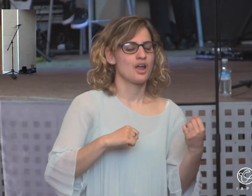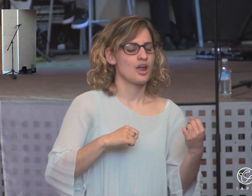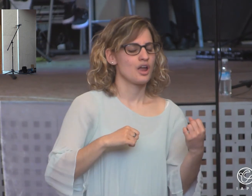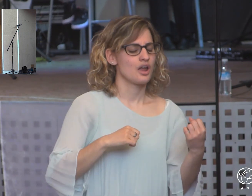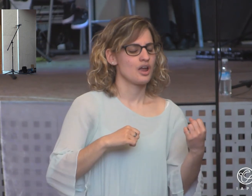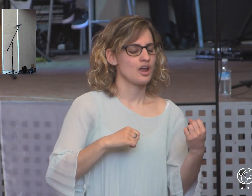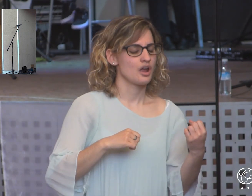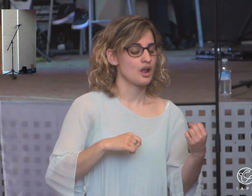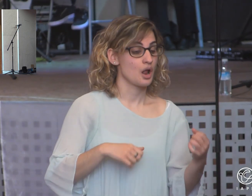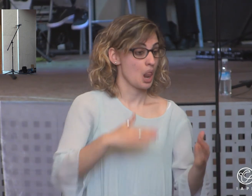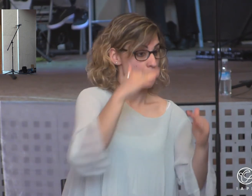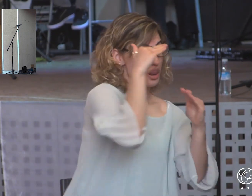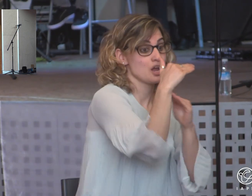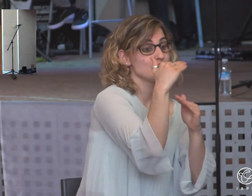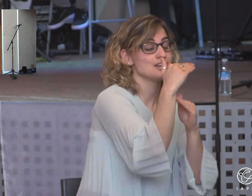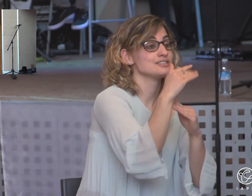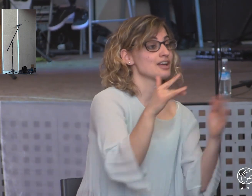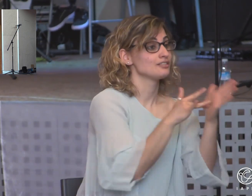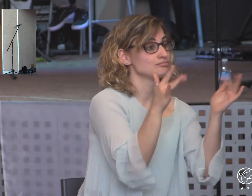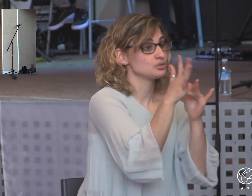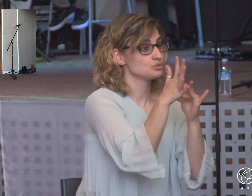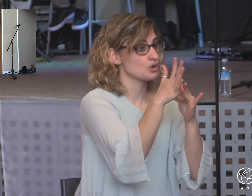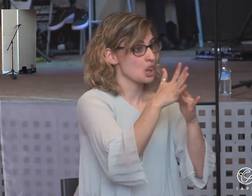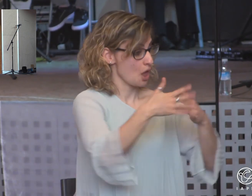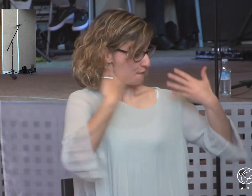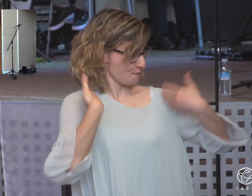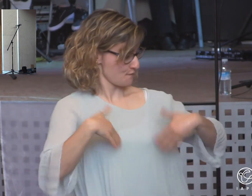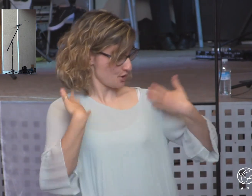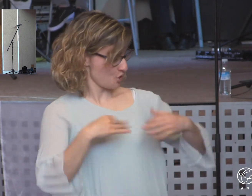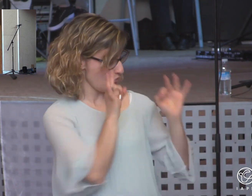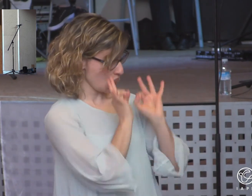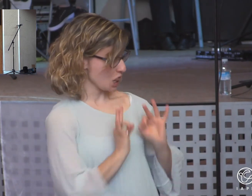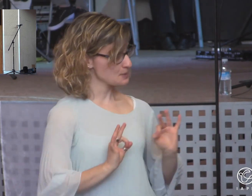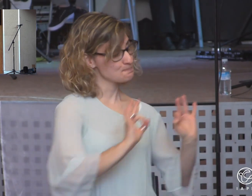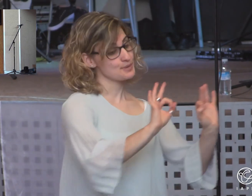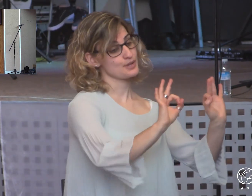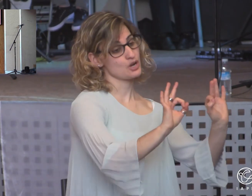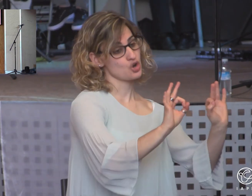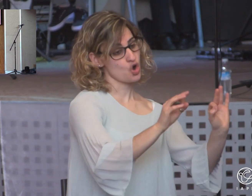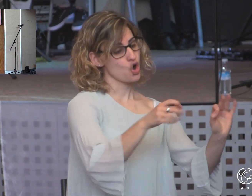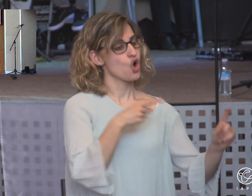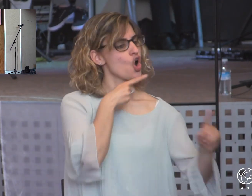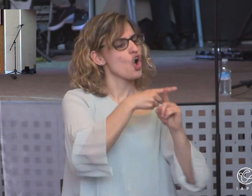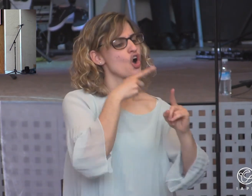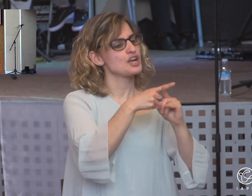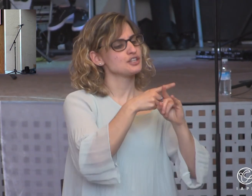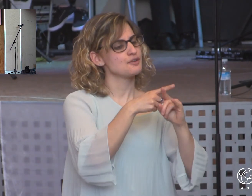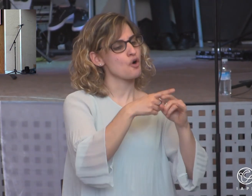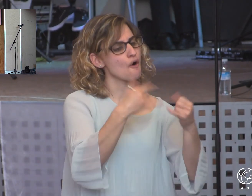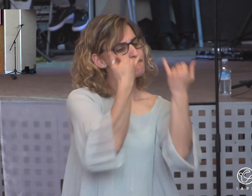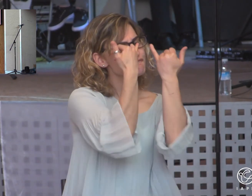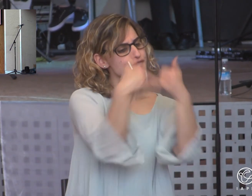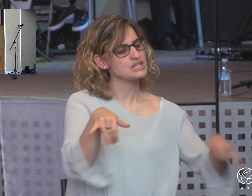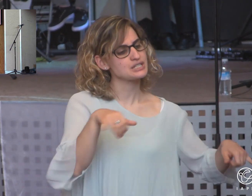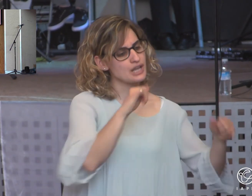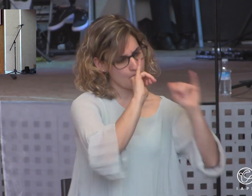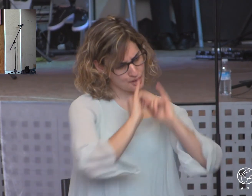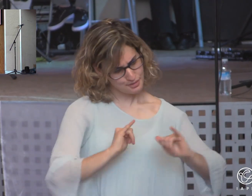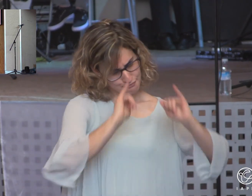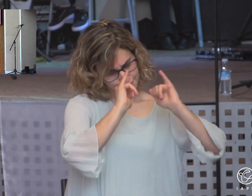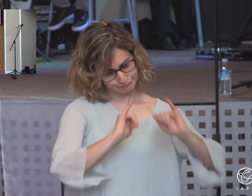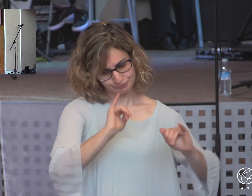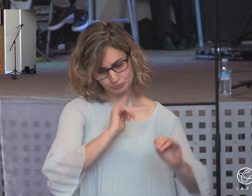se le ha vestido de lino fino y resplandeciente, que son las acciones justas de los santos.